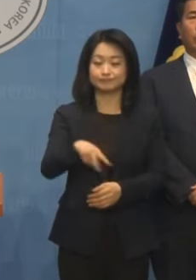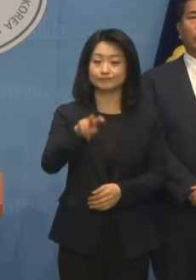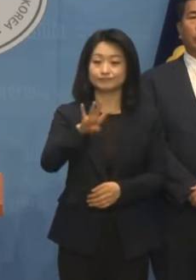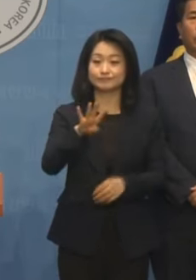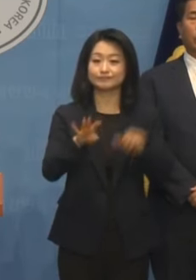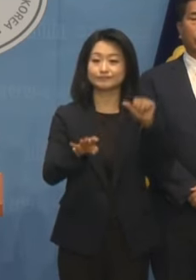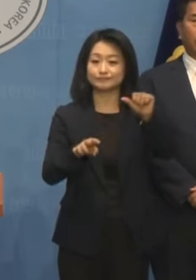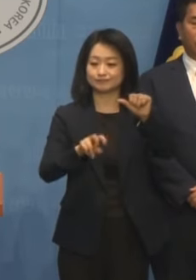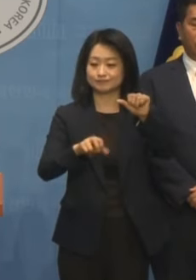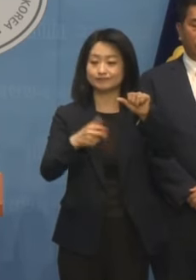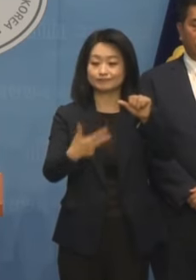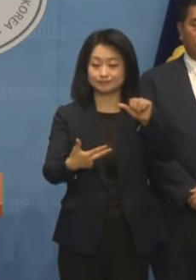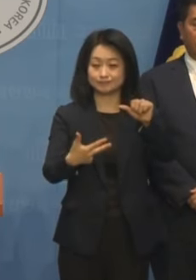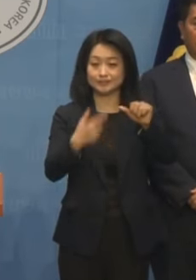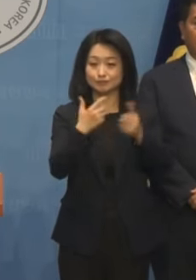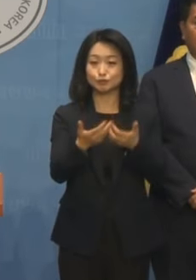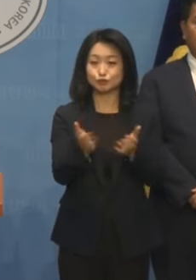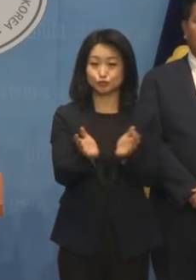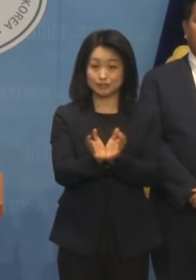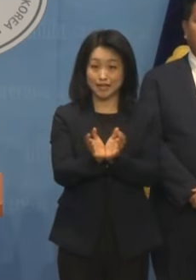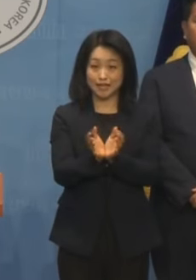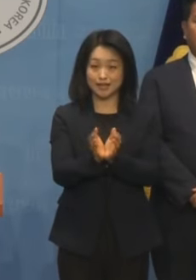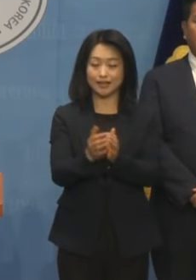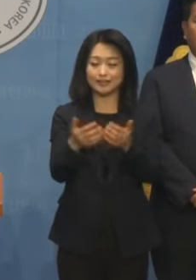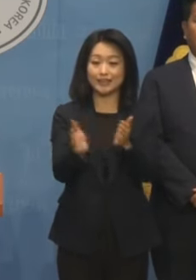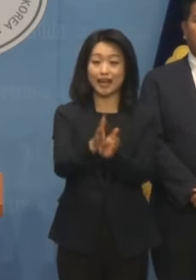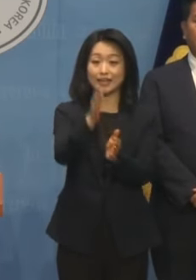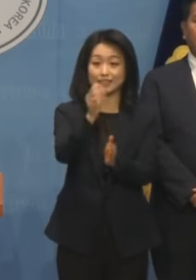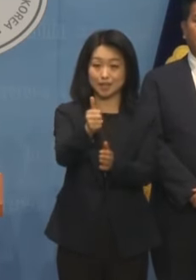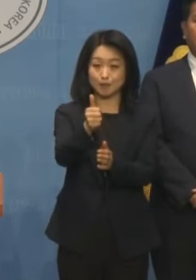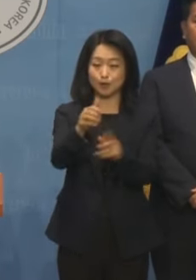2024년 5월 27일 더불어민주당 당대표